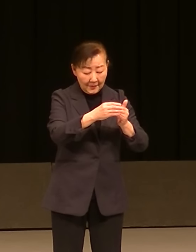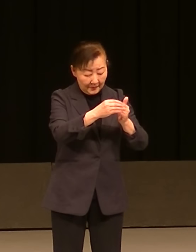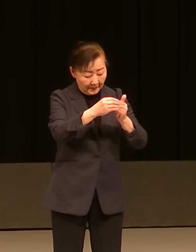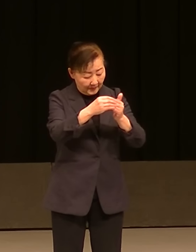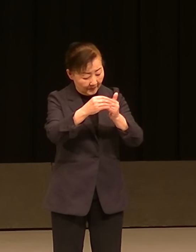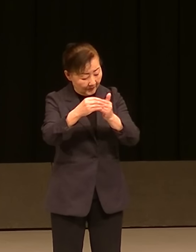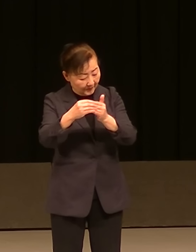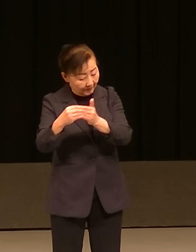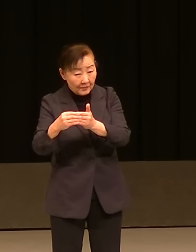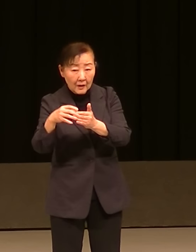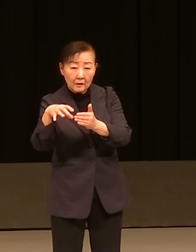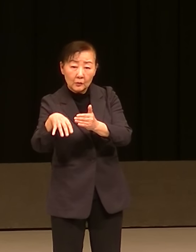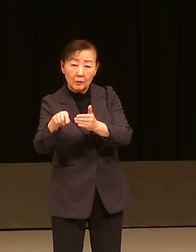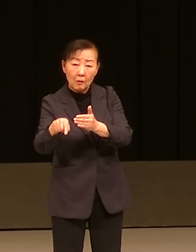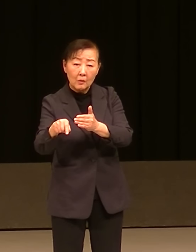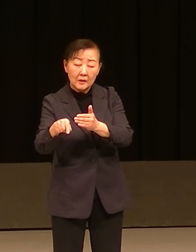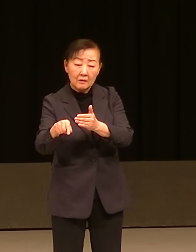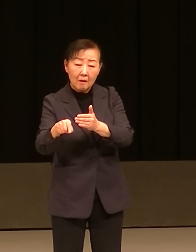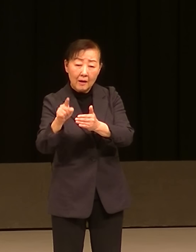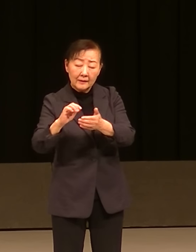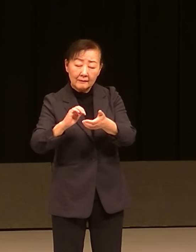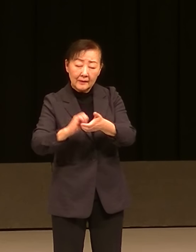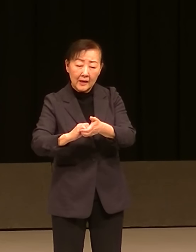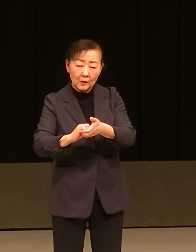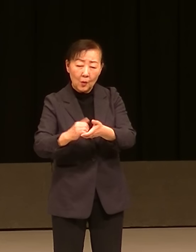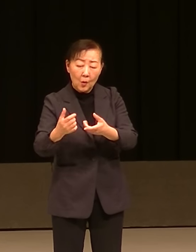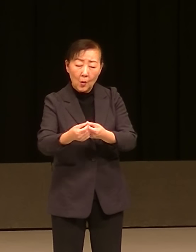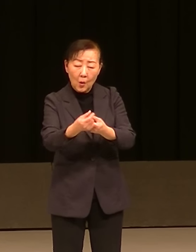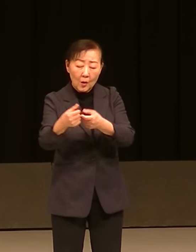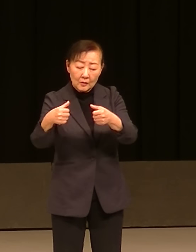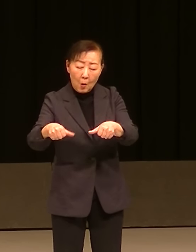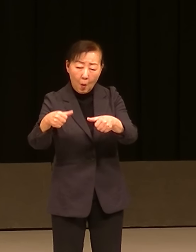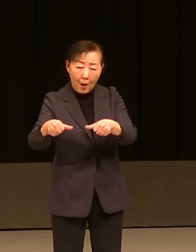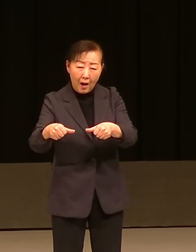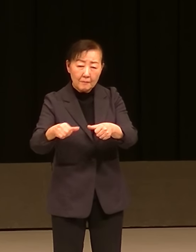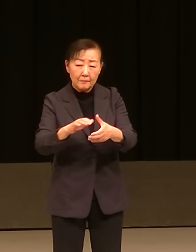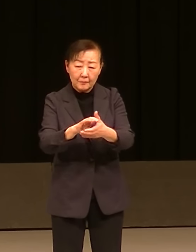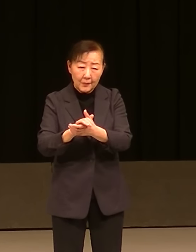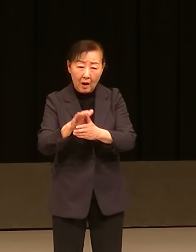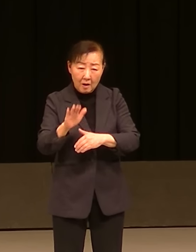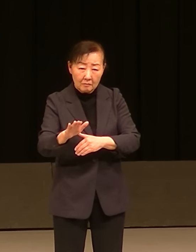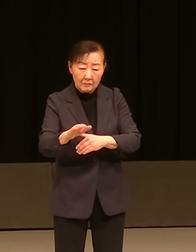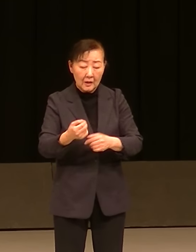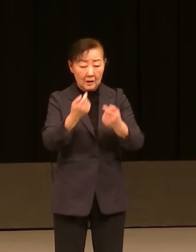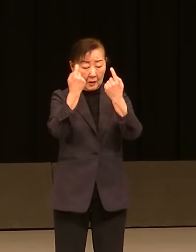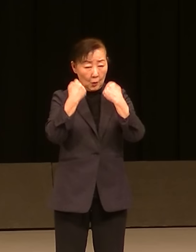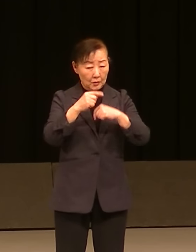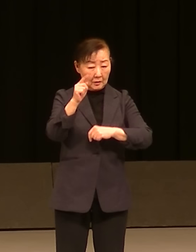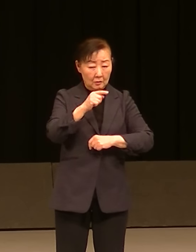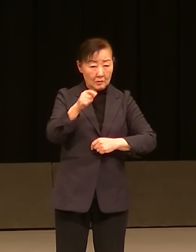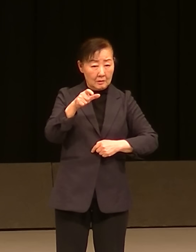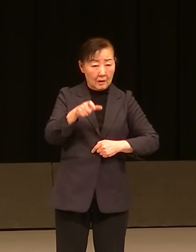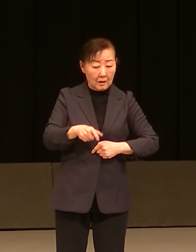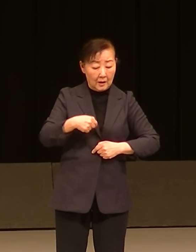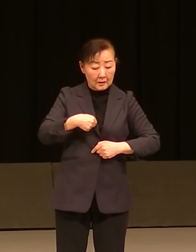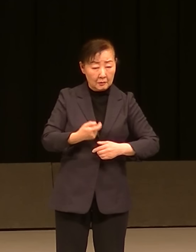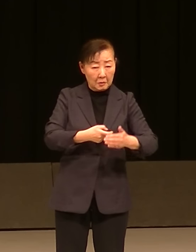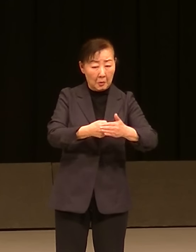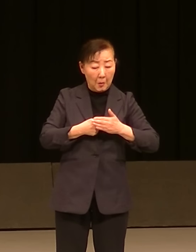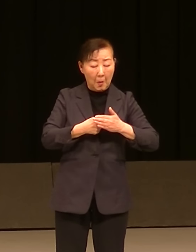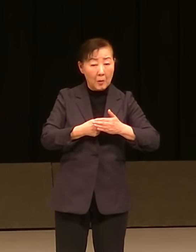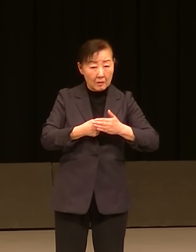ごとく、そこには一定の調和が形成され、たとえ個々人の人間たちが自分の利益だ